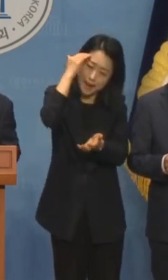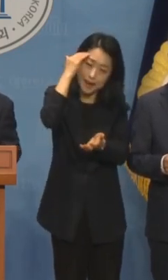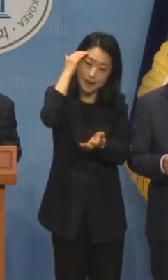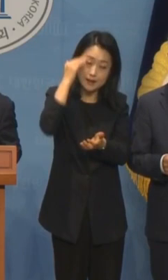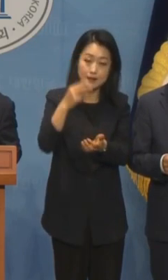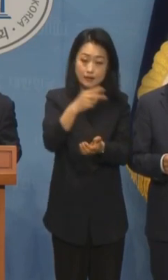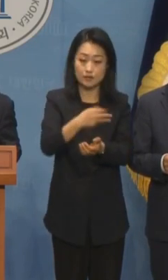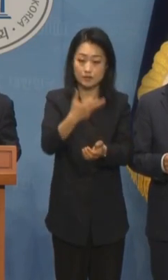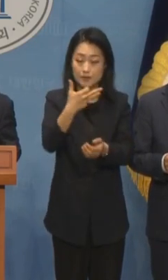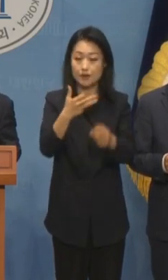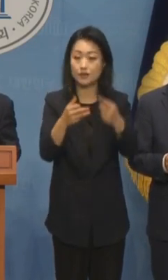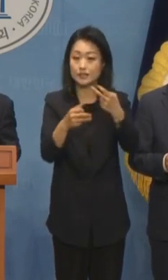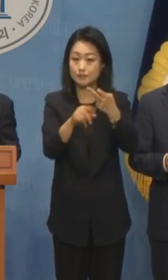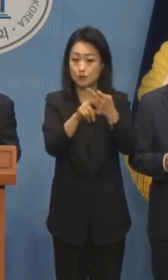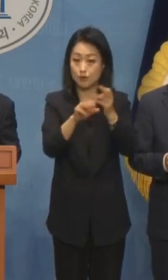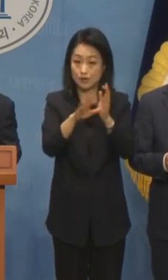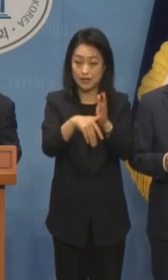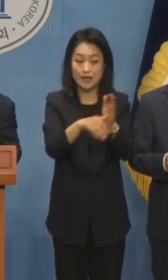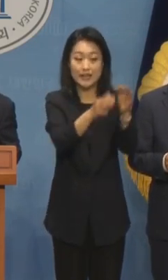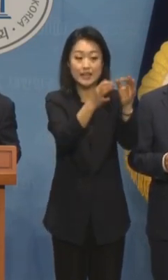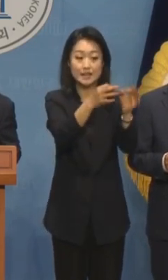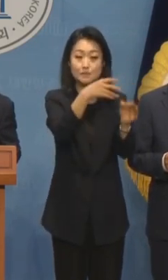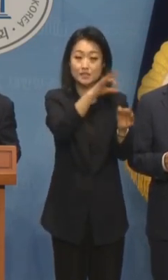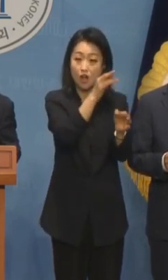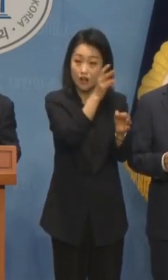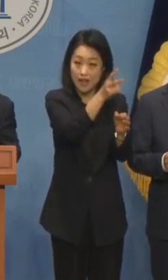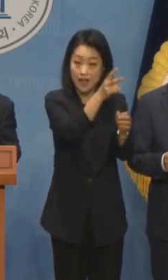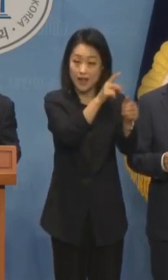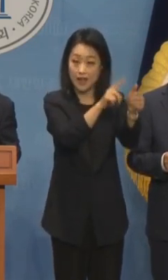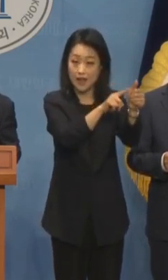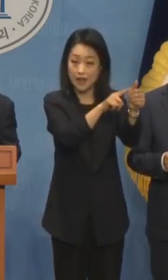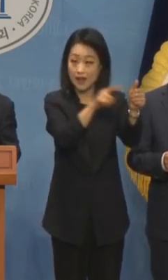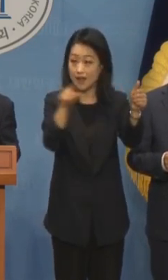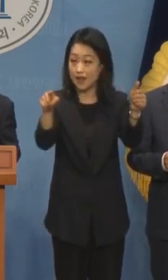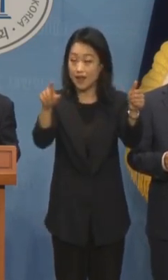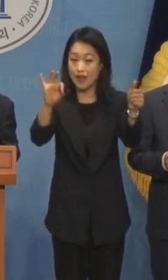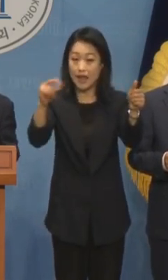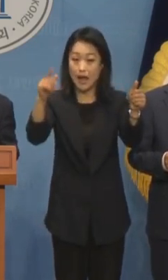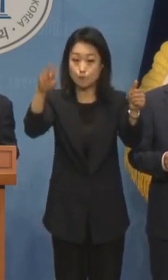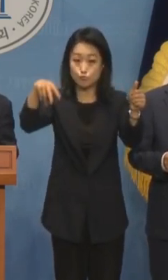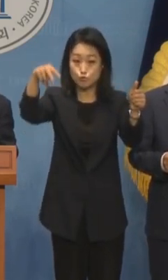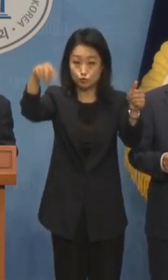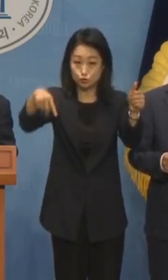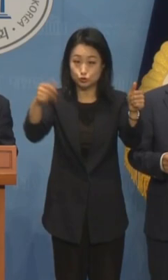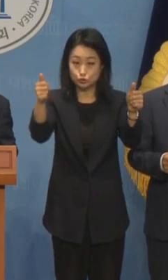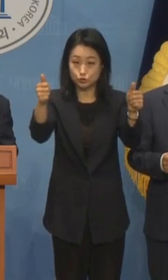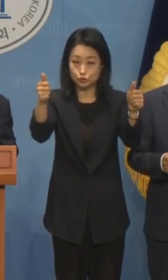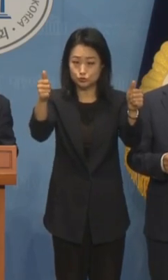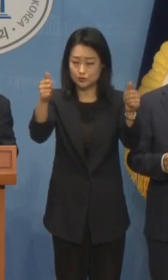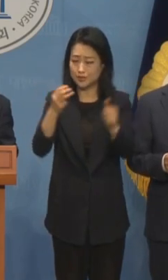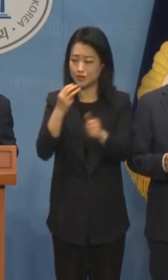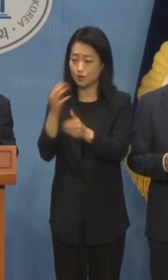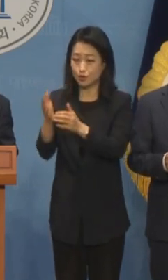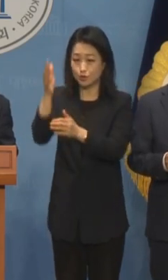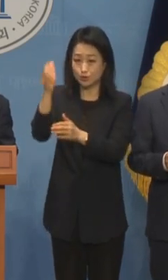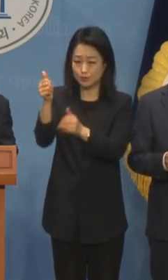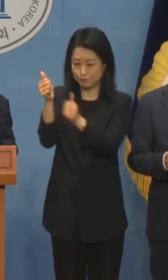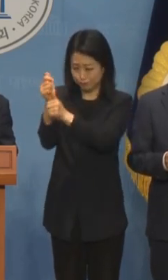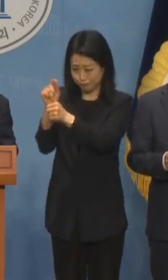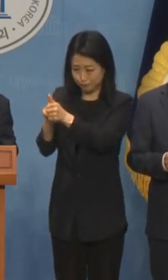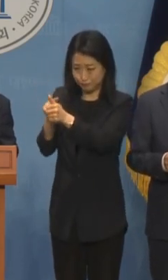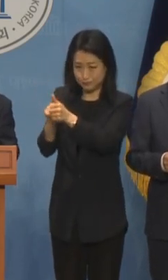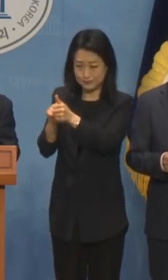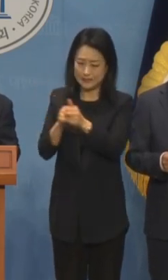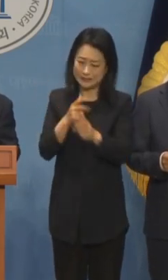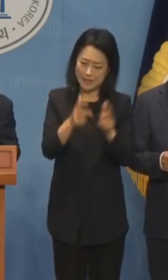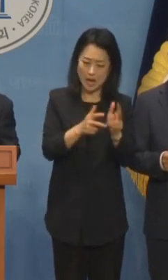12월 북한의 김성해는 안부수에게 이화영과 사업이 진척되지 않음을 토로하고